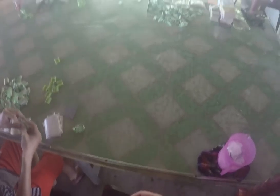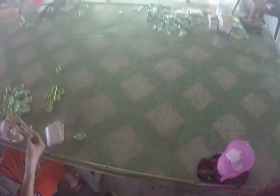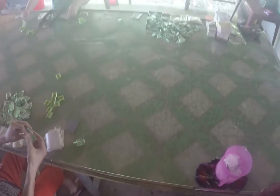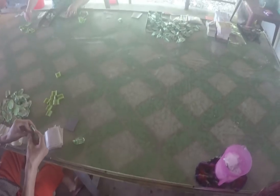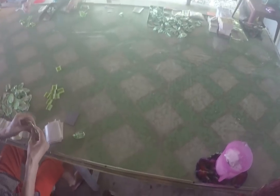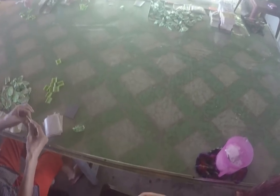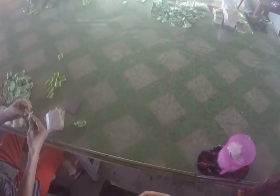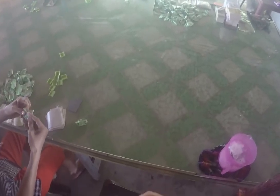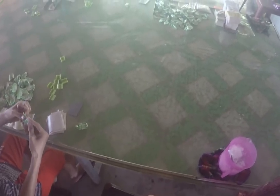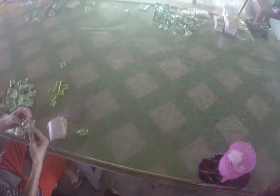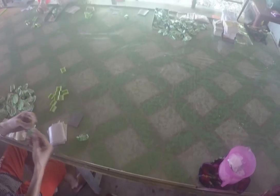Kokosbonbons.